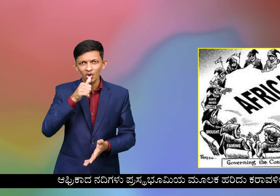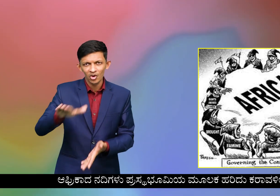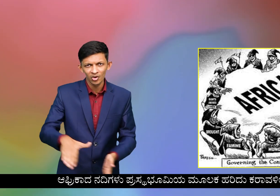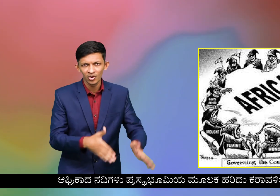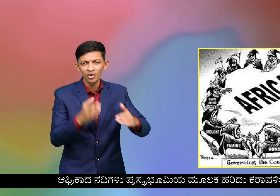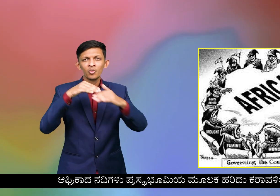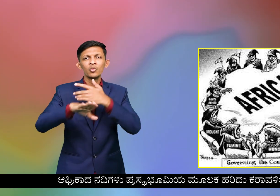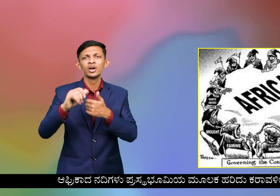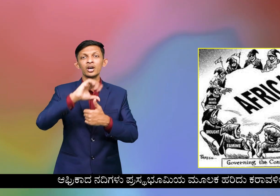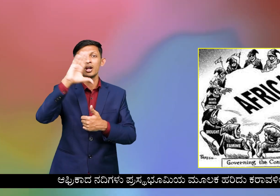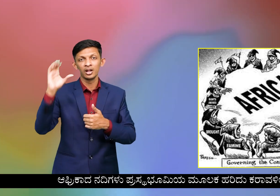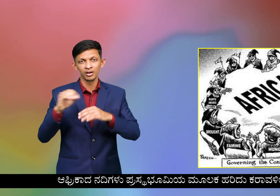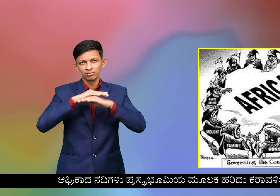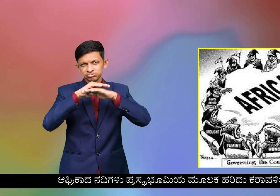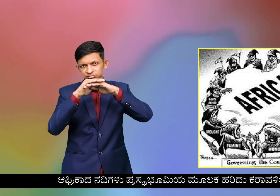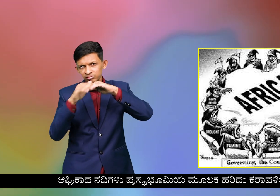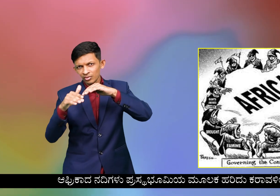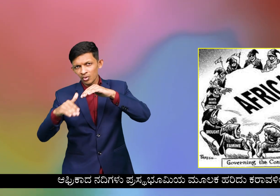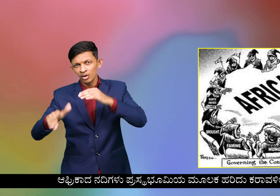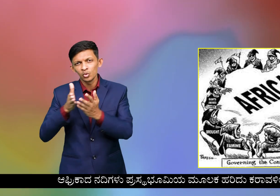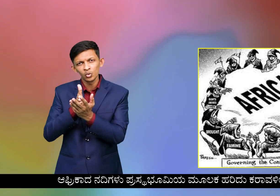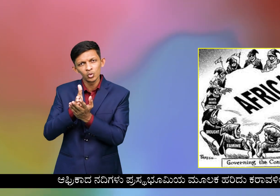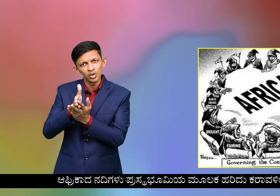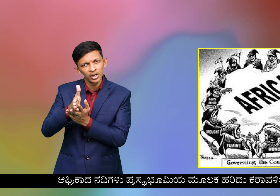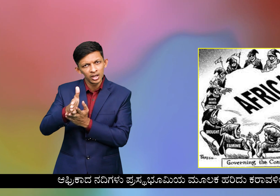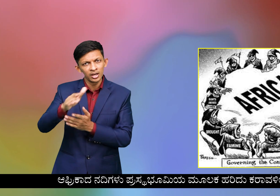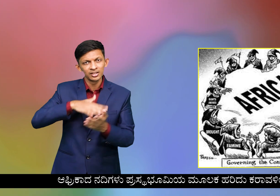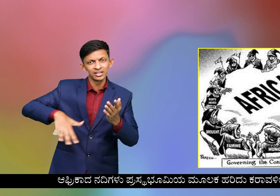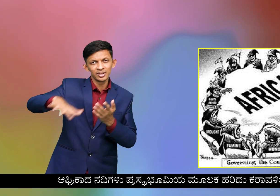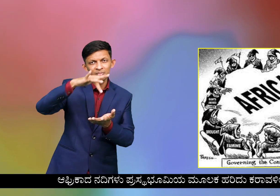ಆಫ್ರಿಕಾದ ನದಿಗಳು ಪ್ರಸ್ಥಭೂಮಿಯ ಮೂಲಕ ಹರಿದು ಕರಾವಳಿಯನ್ನು ತಲುಪುತ್ತವೆ.